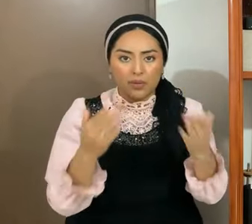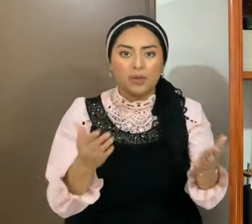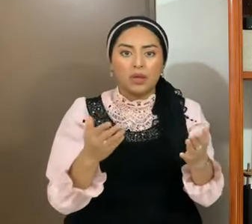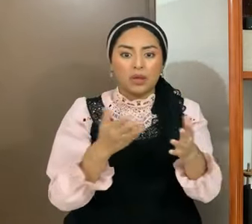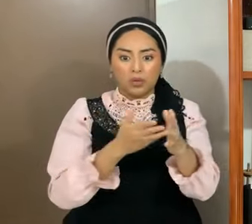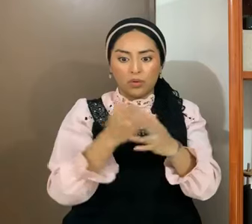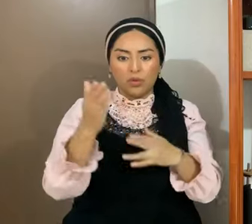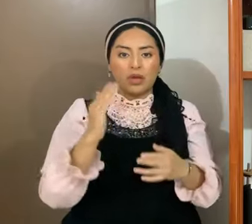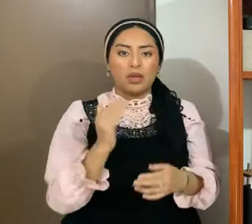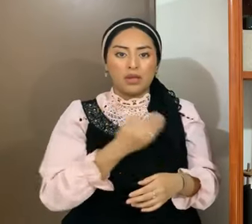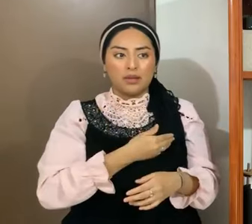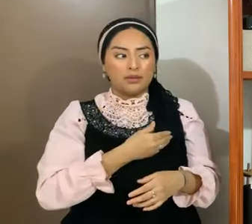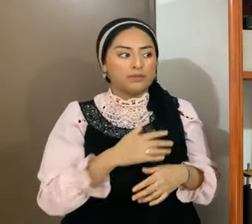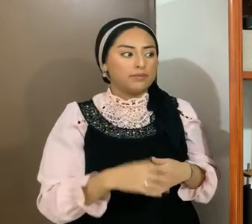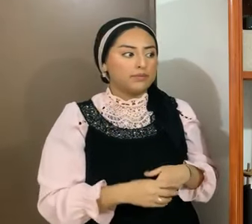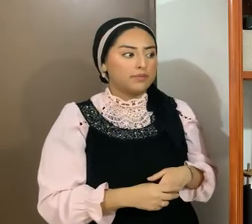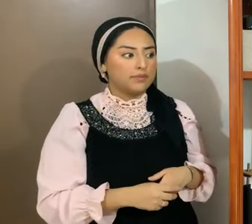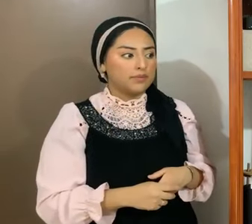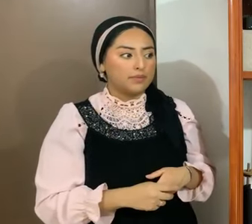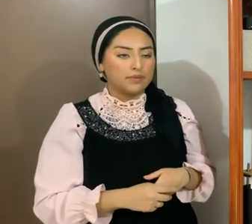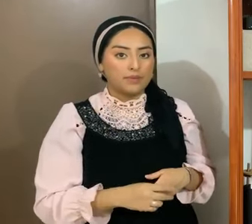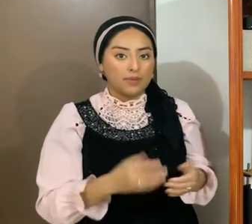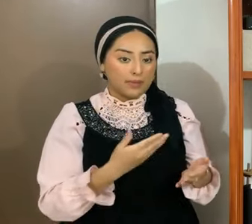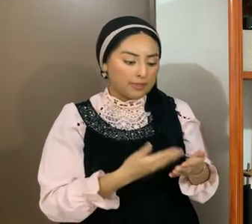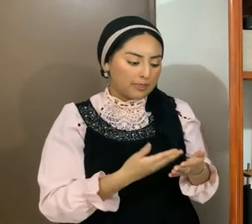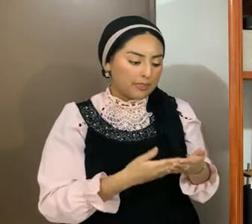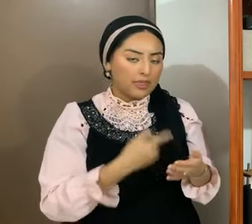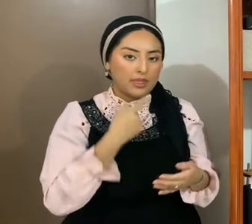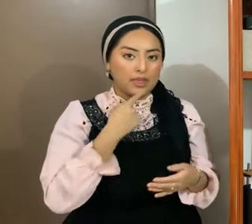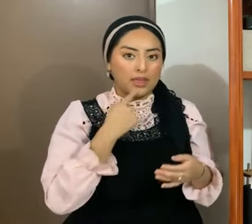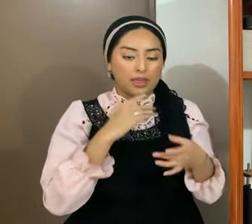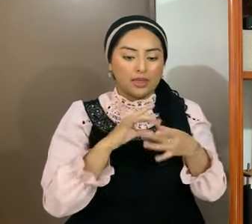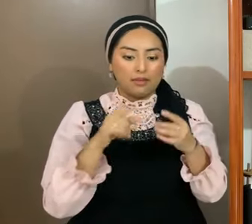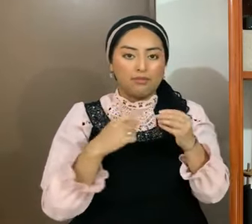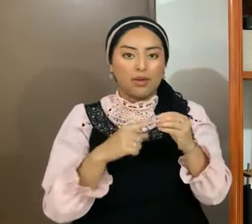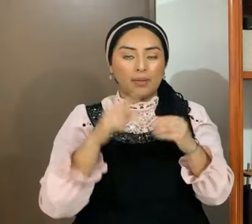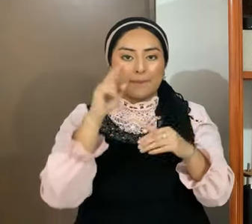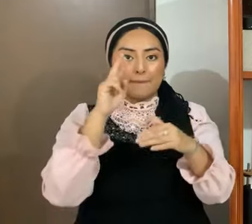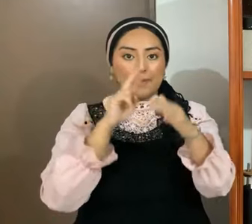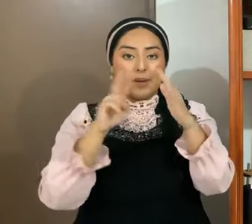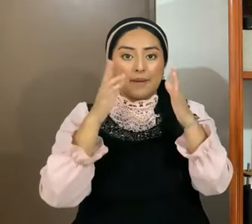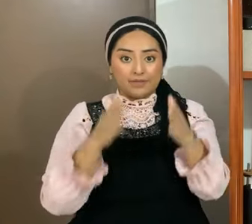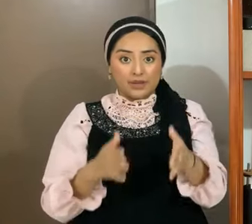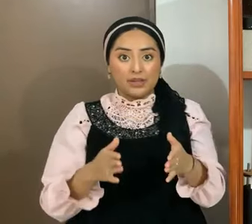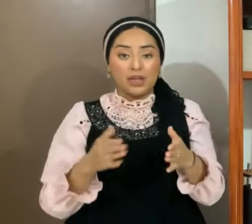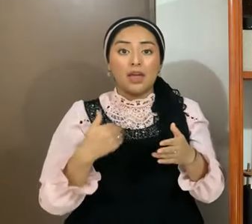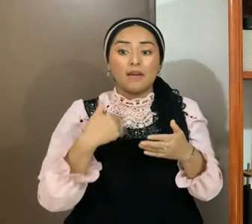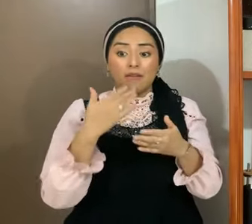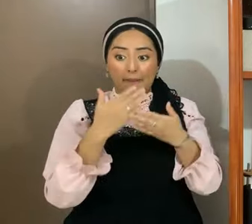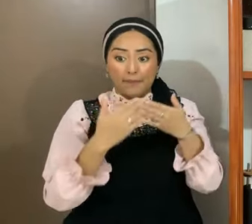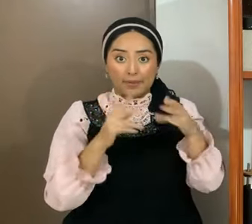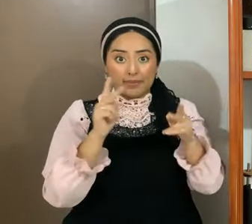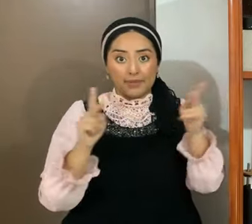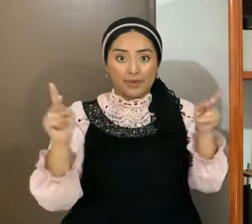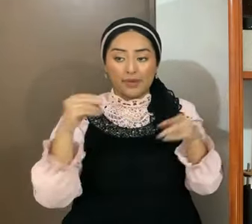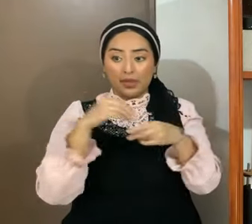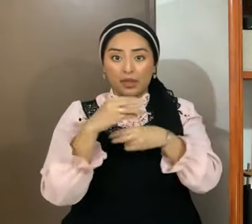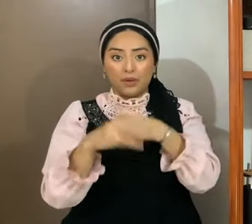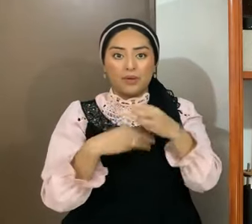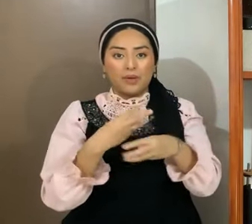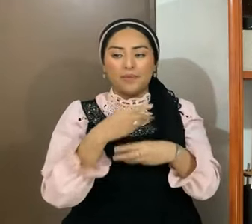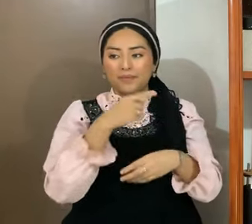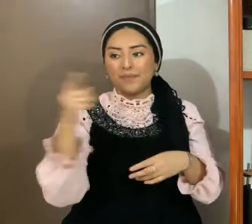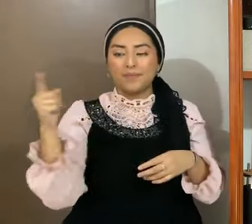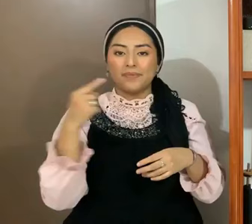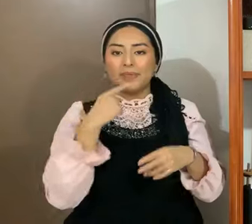medio de nosotros. Aquí habla, por ejemplo, acerca de los profetas. Hay personas en el mundo que dicen